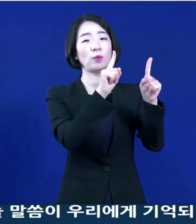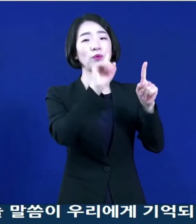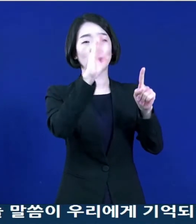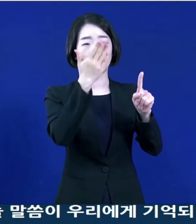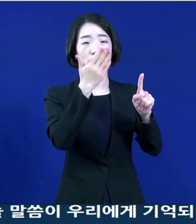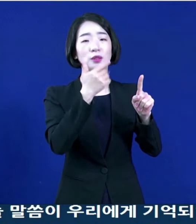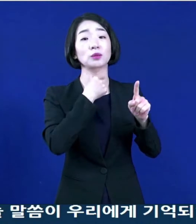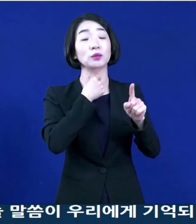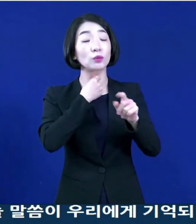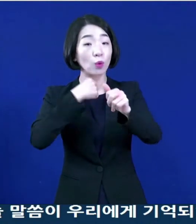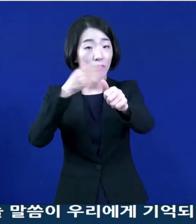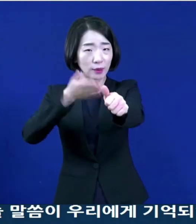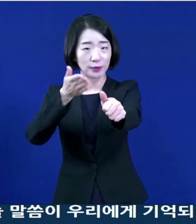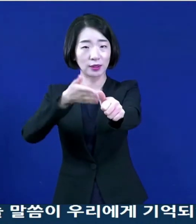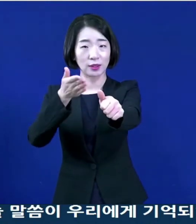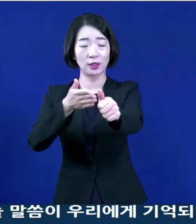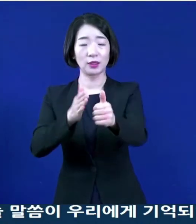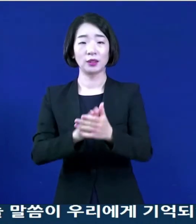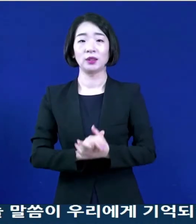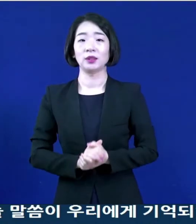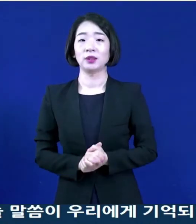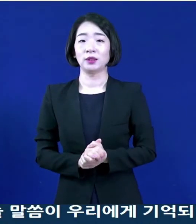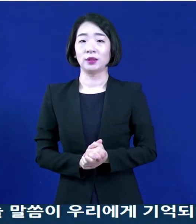안에서 소망해 봅니다.